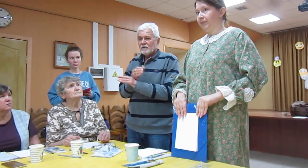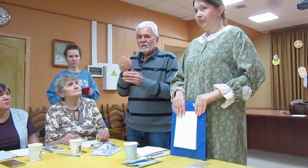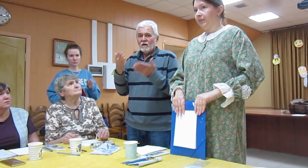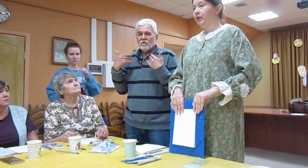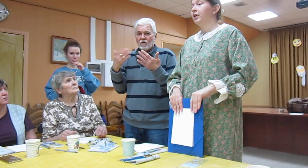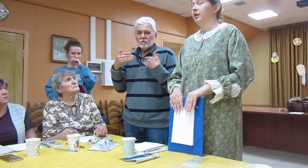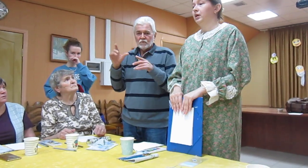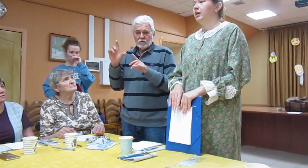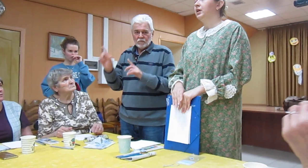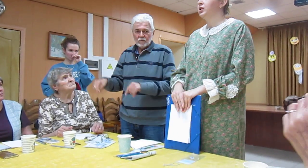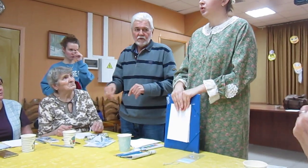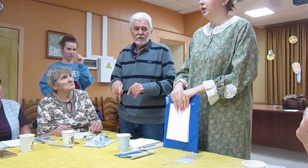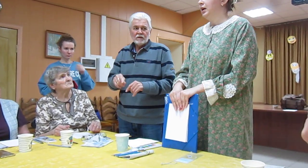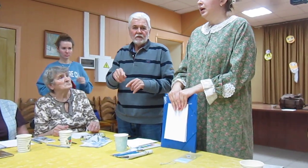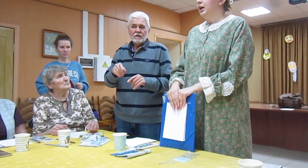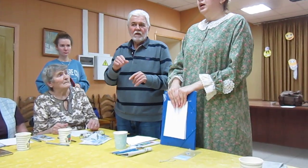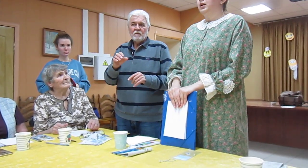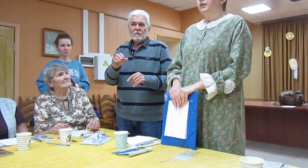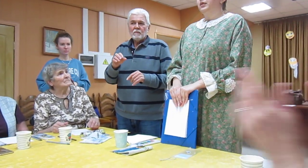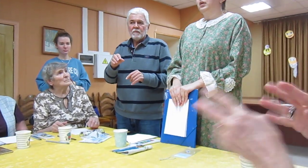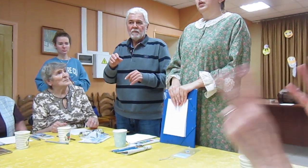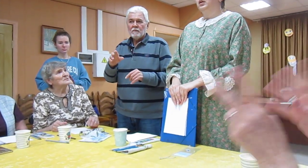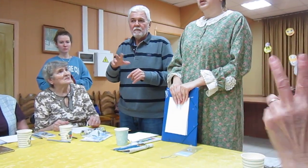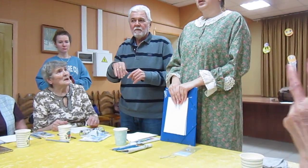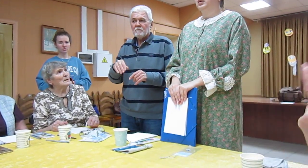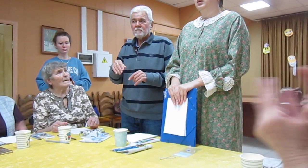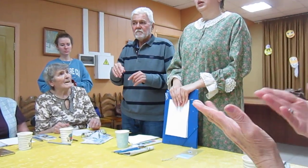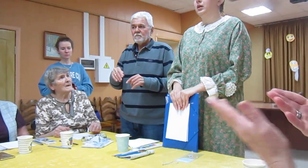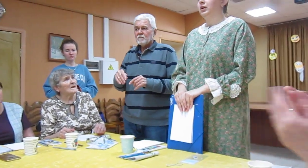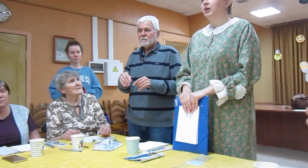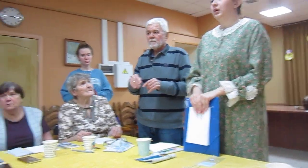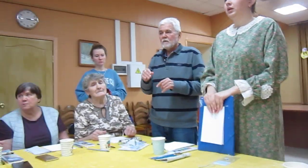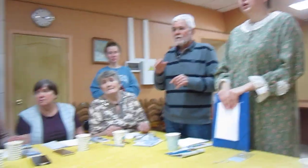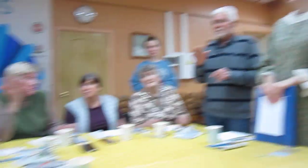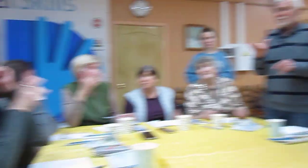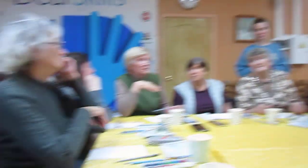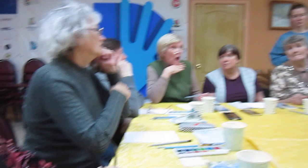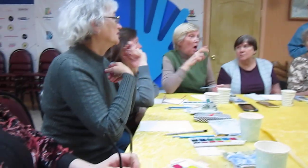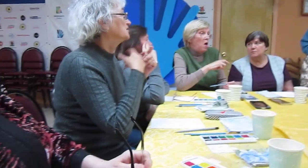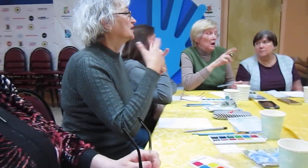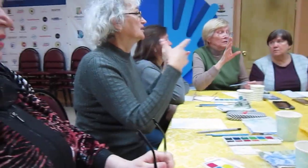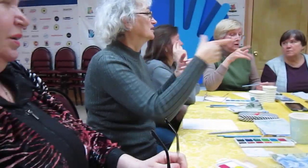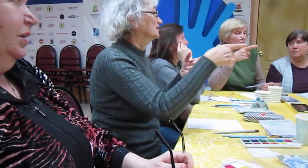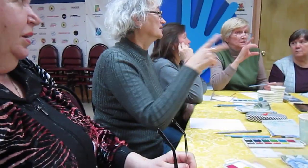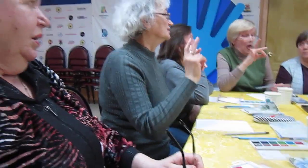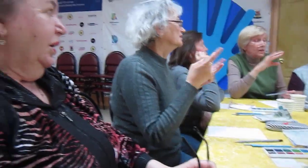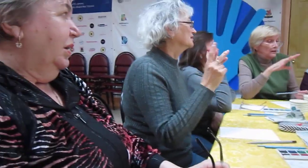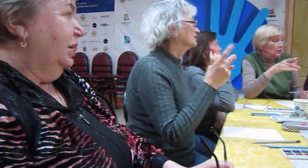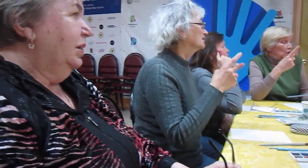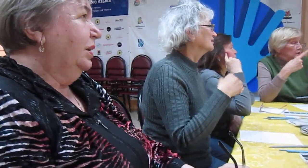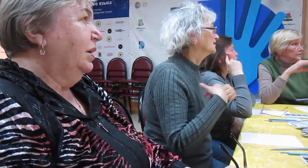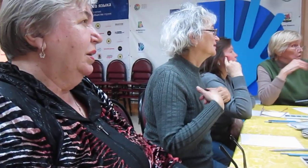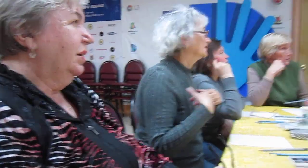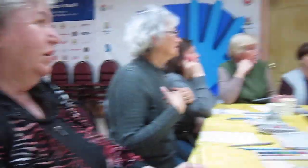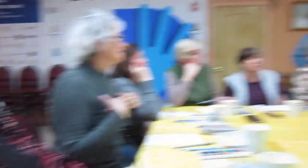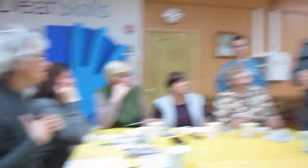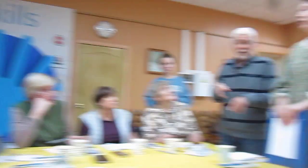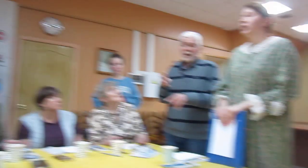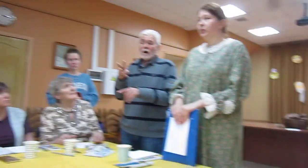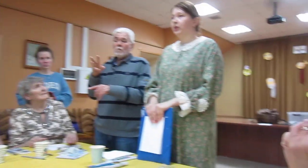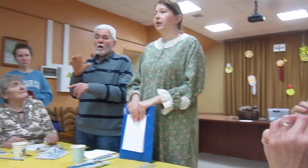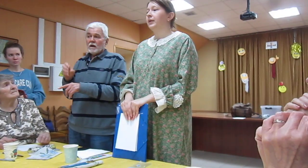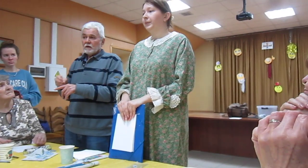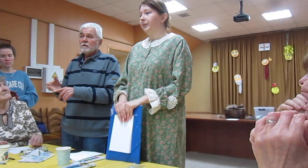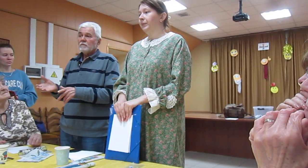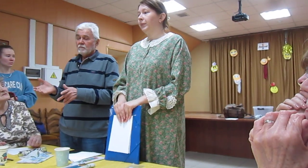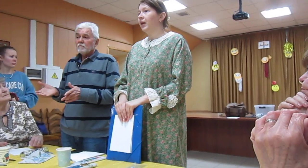Давай все. Ага, хорошо. Так, вот туда, вот это все будет. Май, понятно. Да. Апрель. Апрель, я